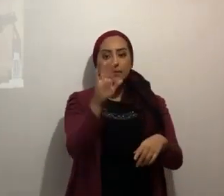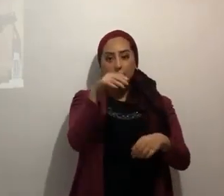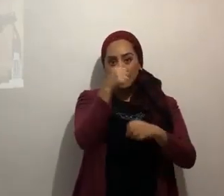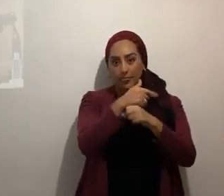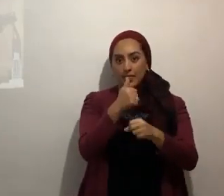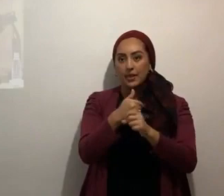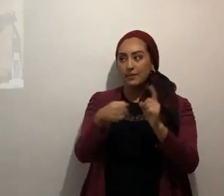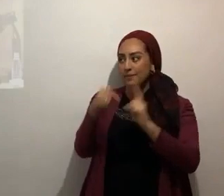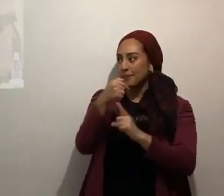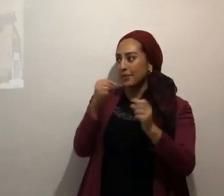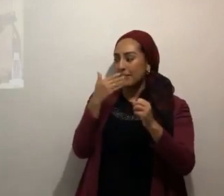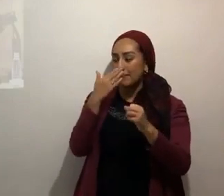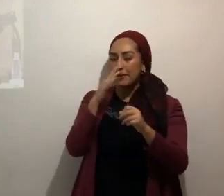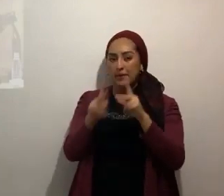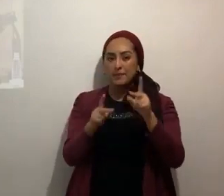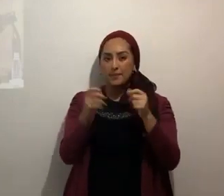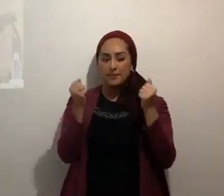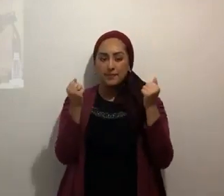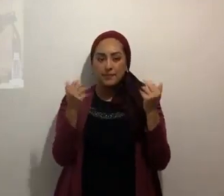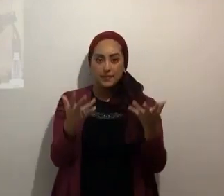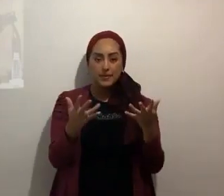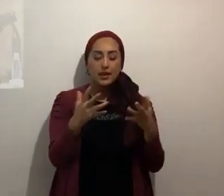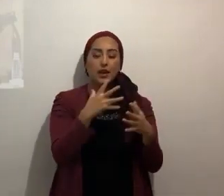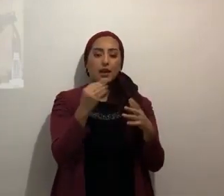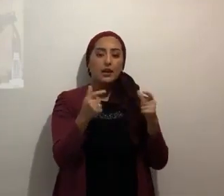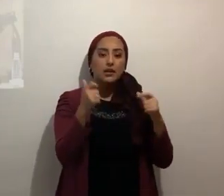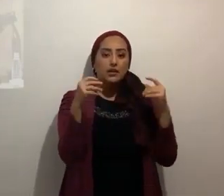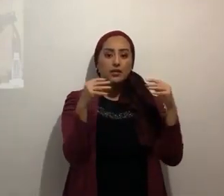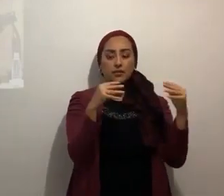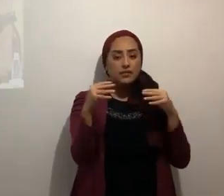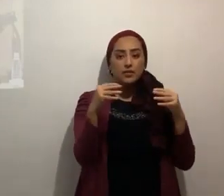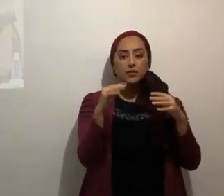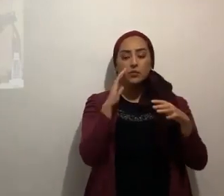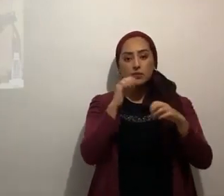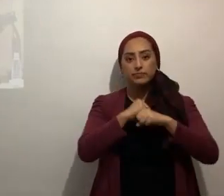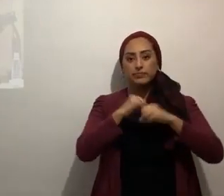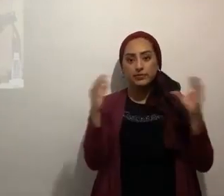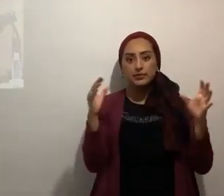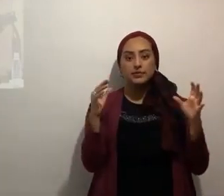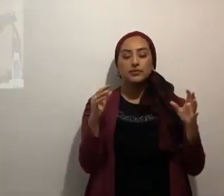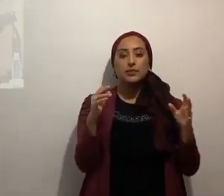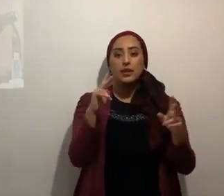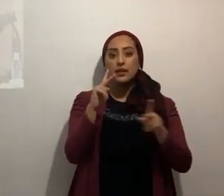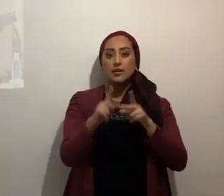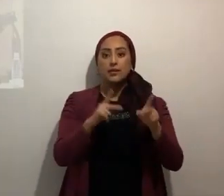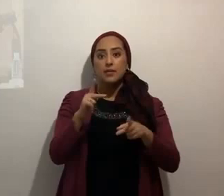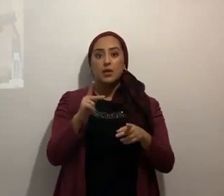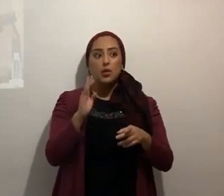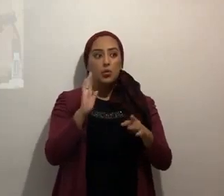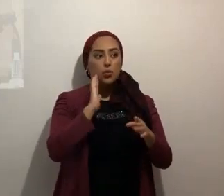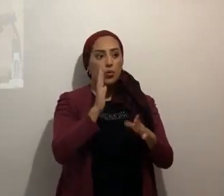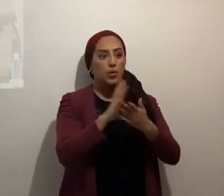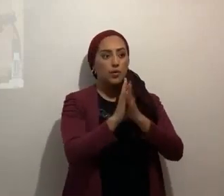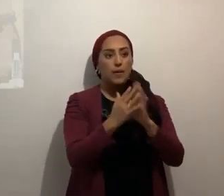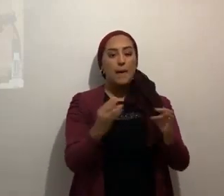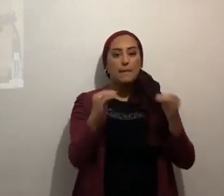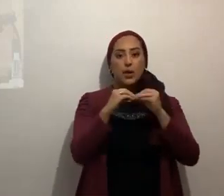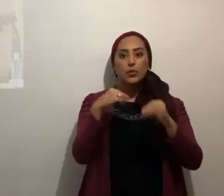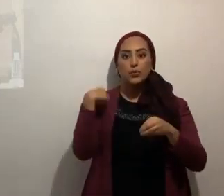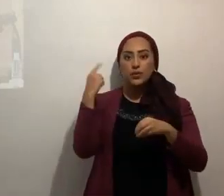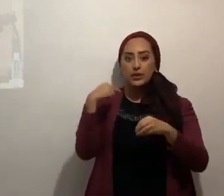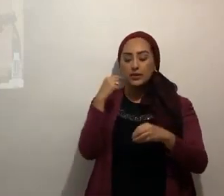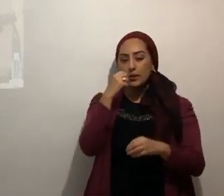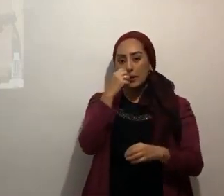estamos rodeados de gente perversa y la tribulación se soltará y estará la gente más alocada que